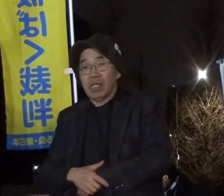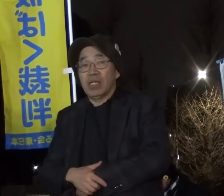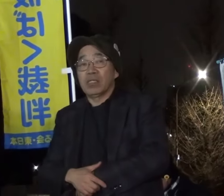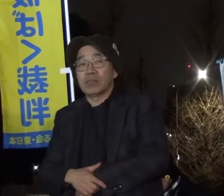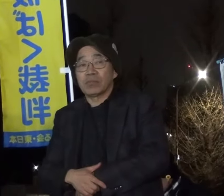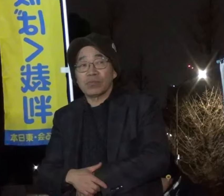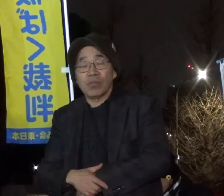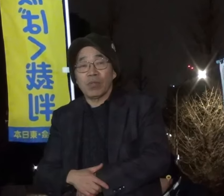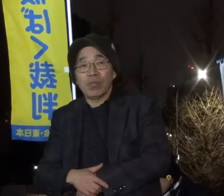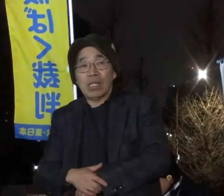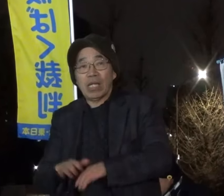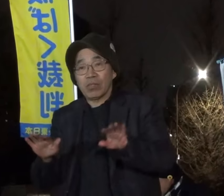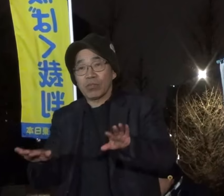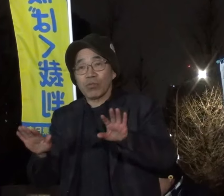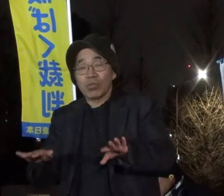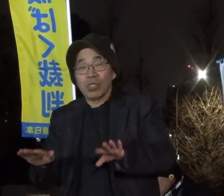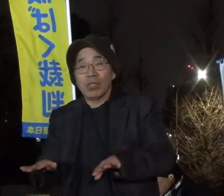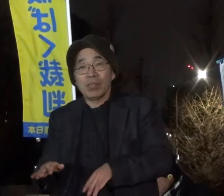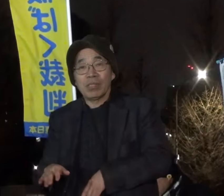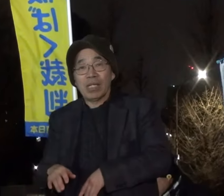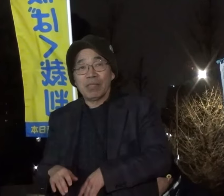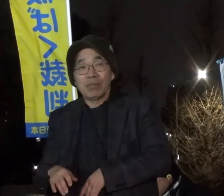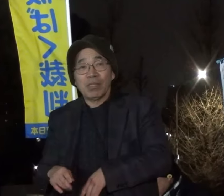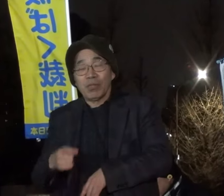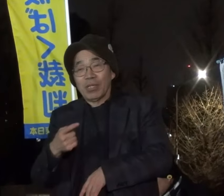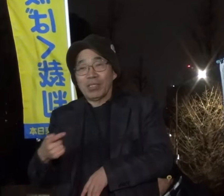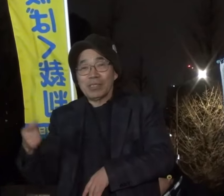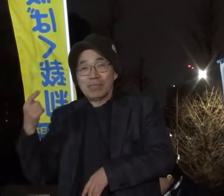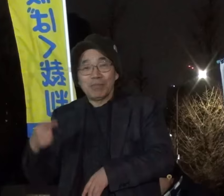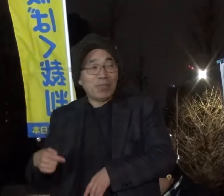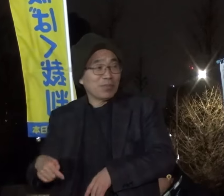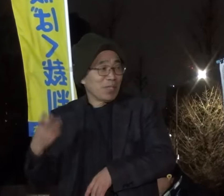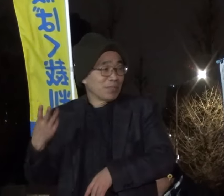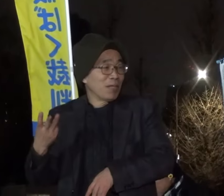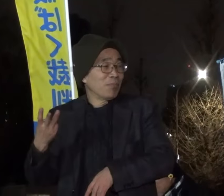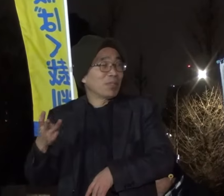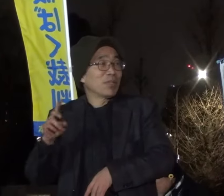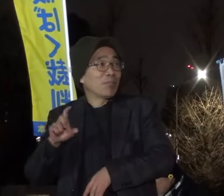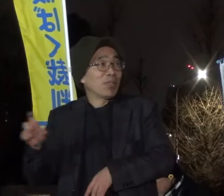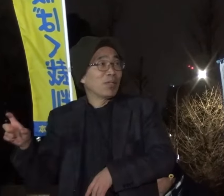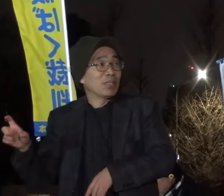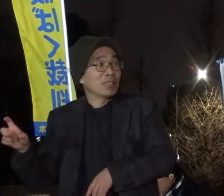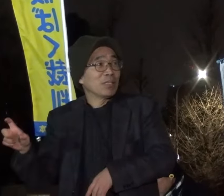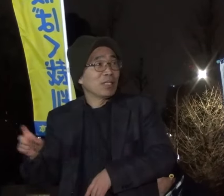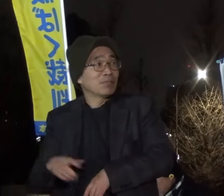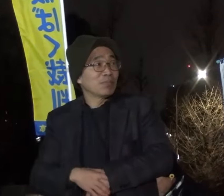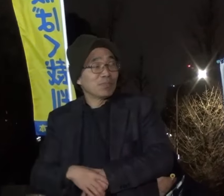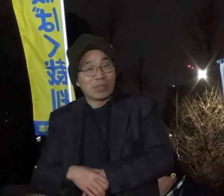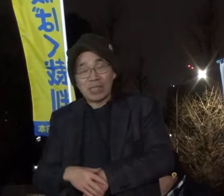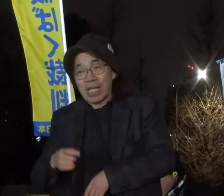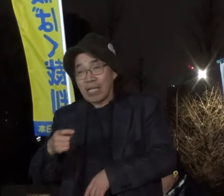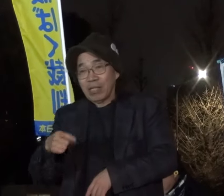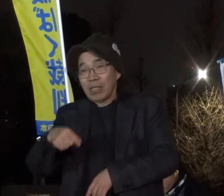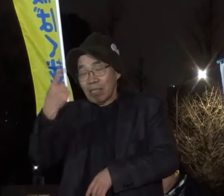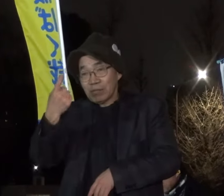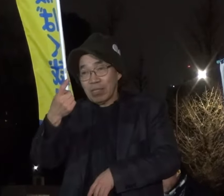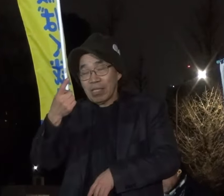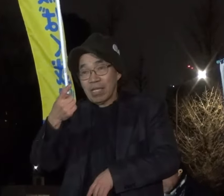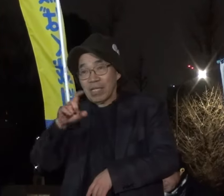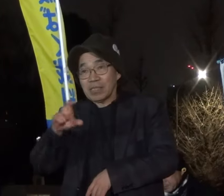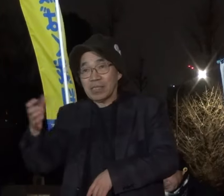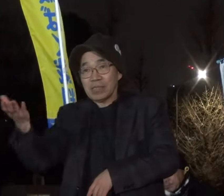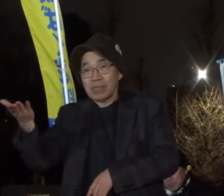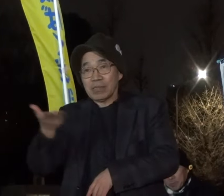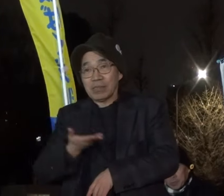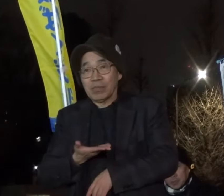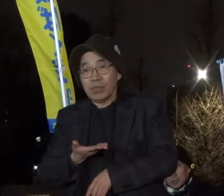だからここ今日ここではこの1300円、お客さんからもらった、これは100円で仕入れて100円で売ってるんですけど、